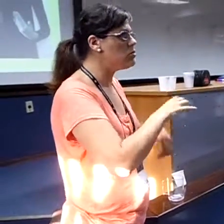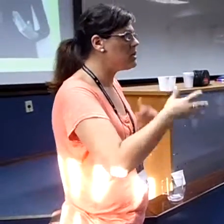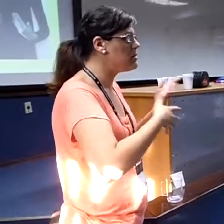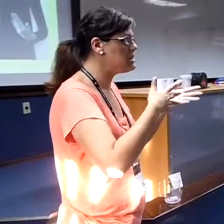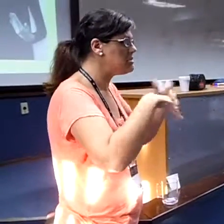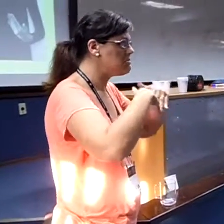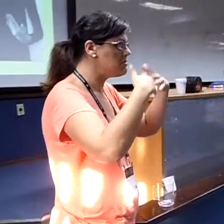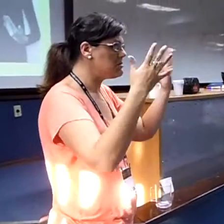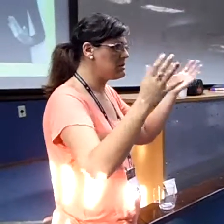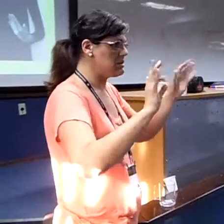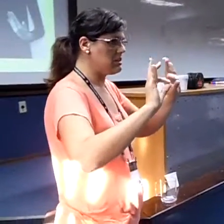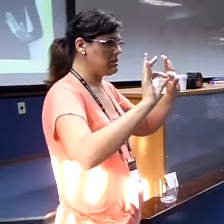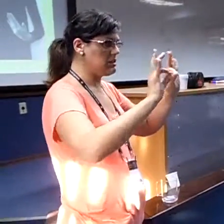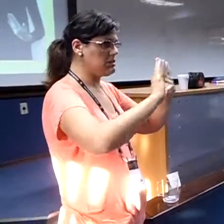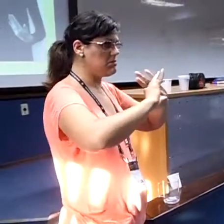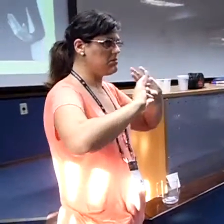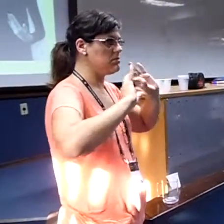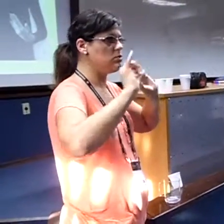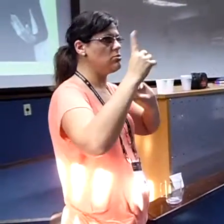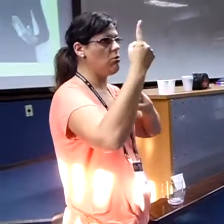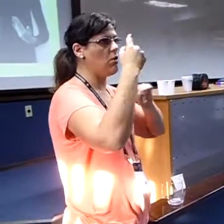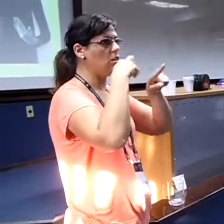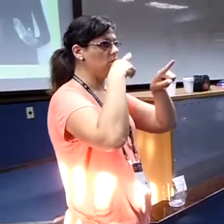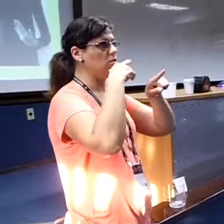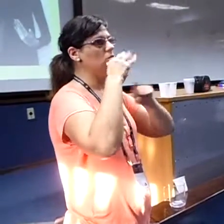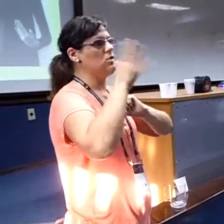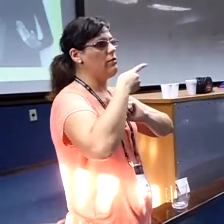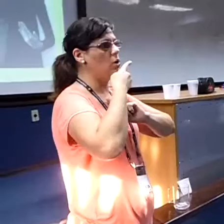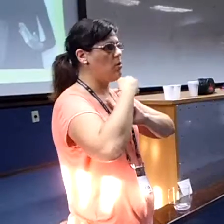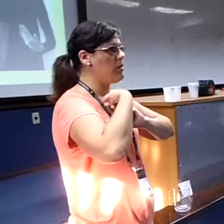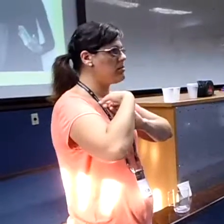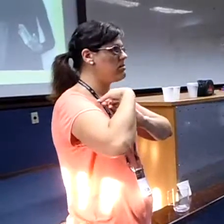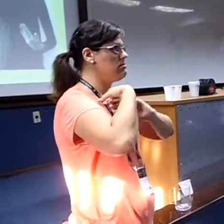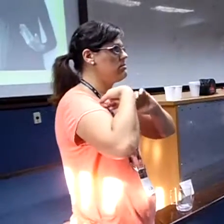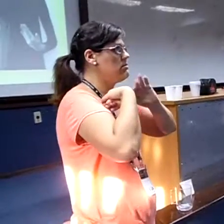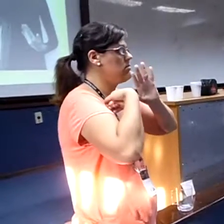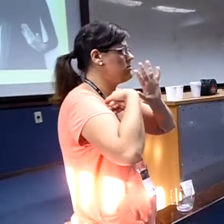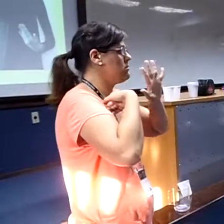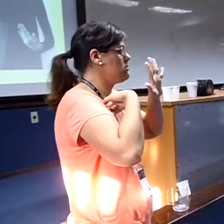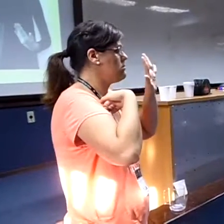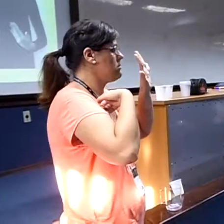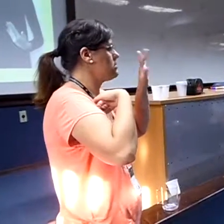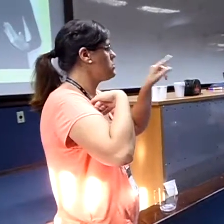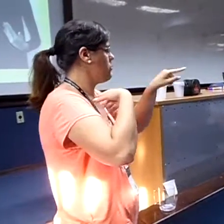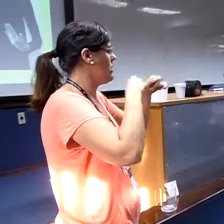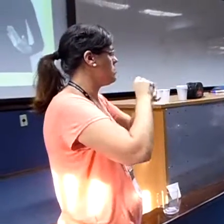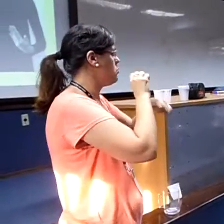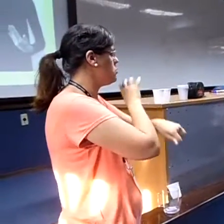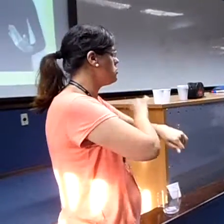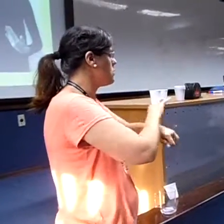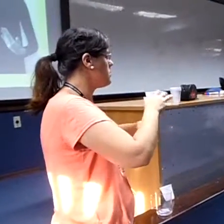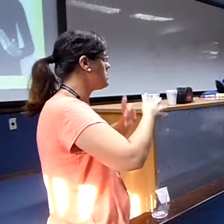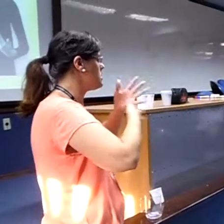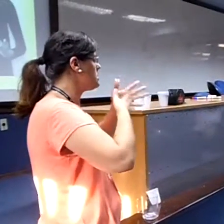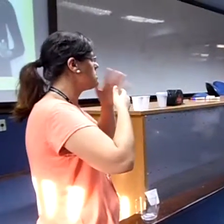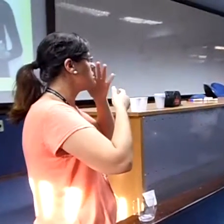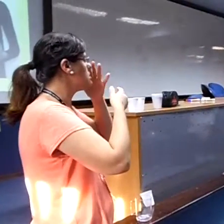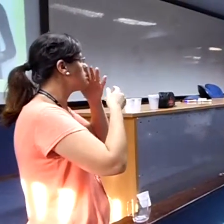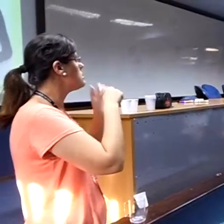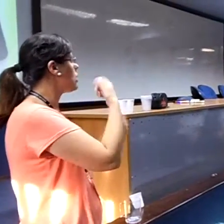Alguns eu sei que não tem ninguém mais tem sinal. O Ricardo. Alguém fez curso de